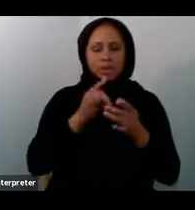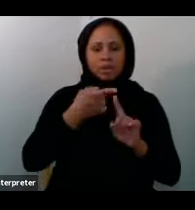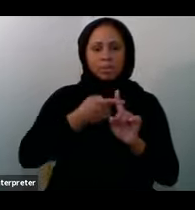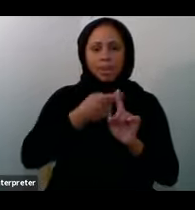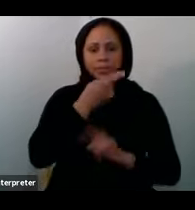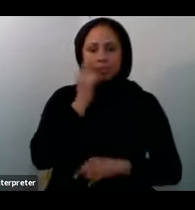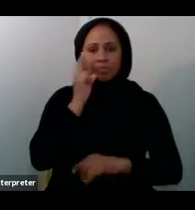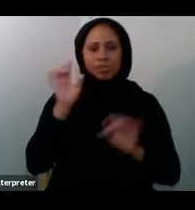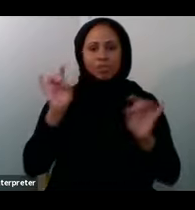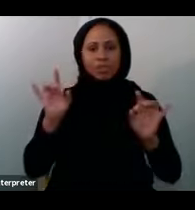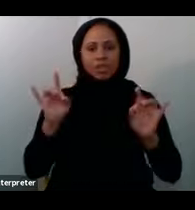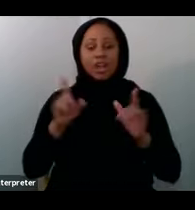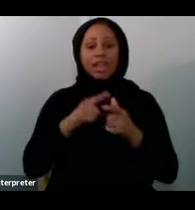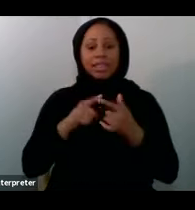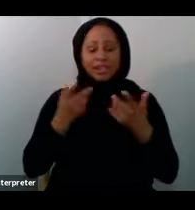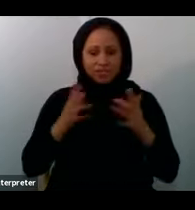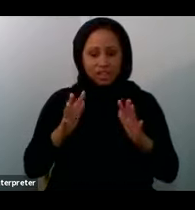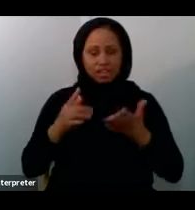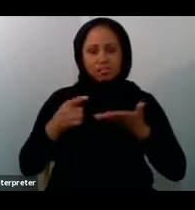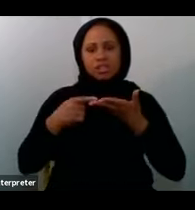conversation and our discussion for today.